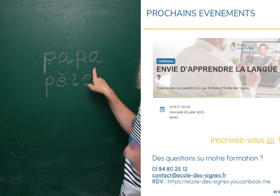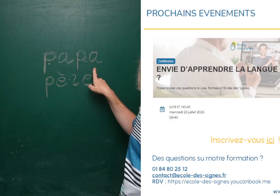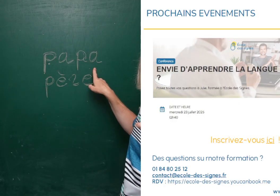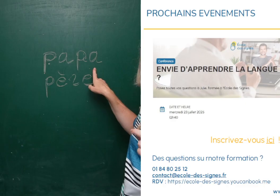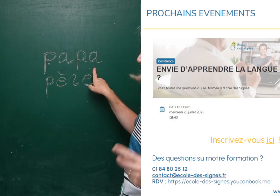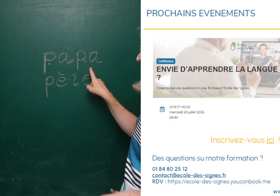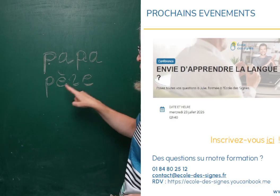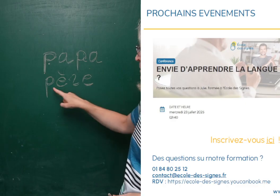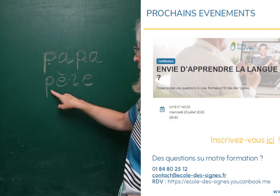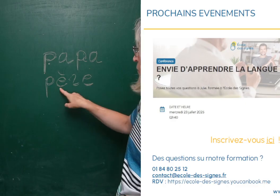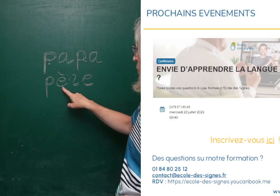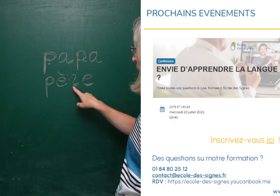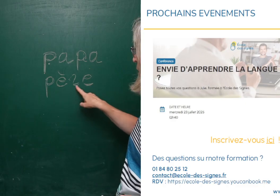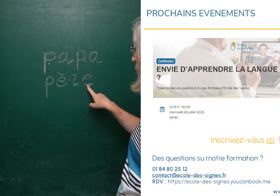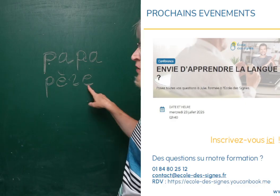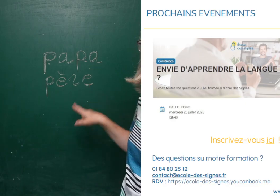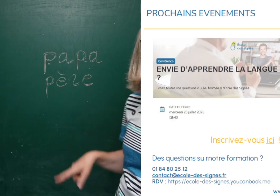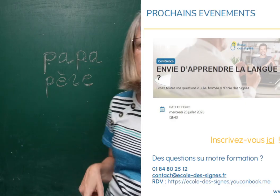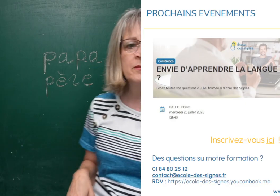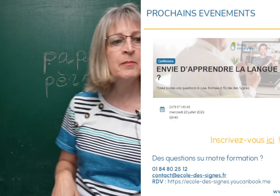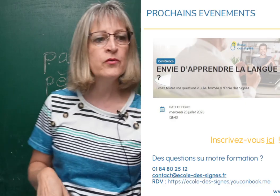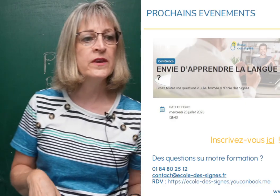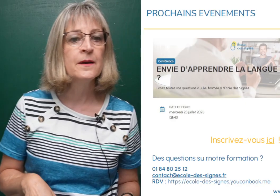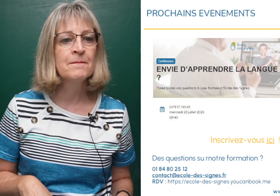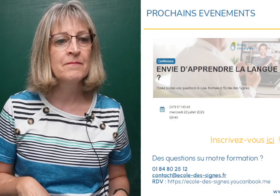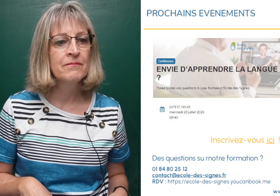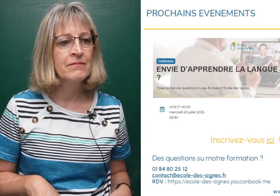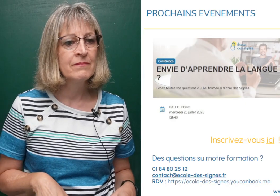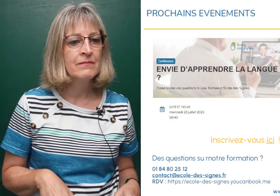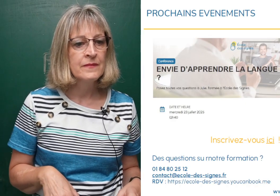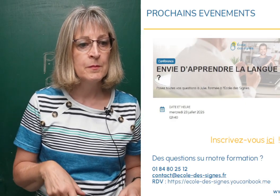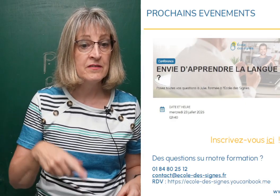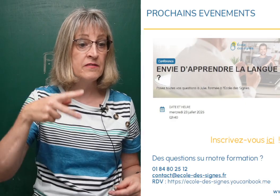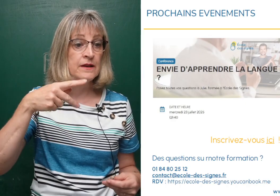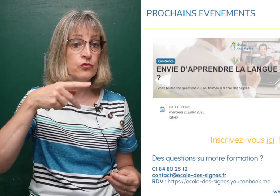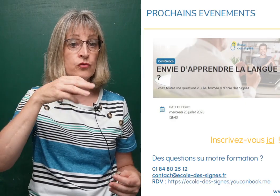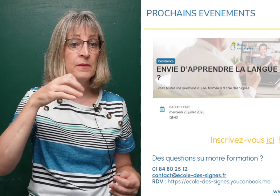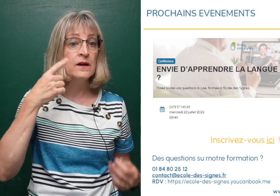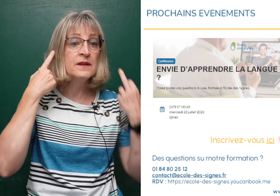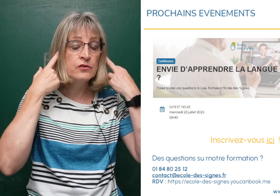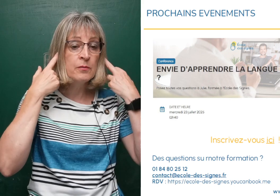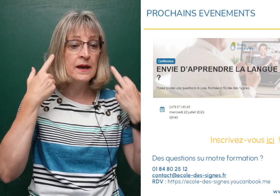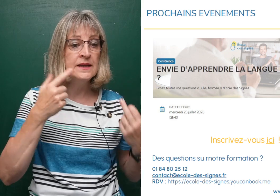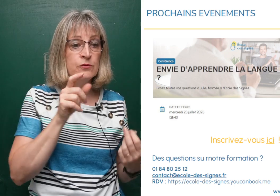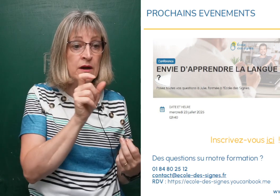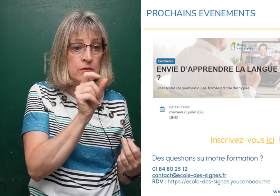aussi qu'il intègre que P-E-R-E, c'est papa aussi. Parce qu'en fait, le sourd, comme il n'entend pas, il doit